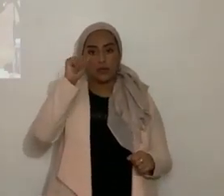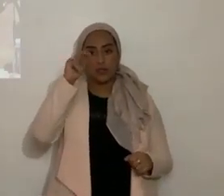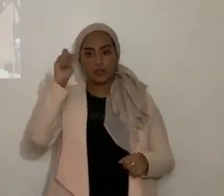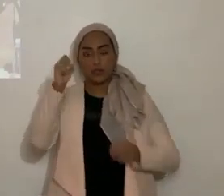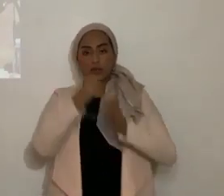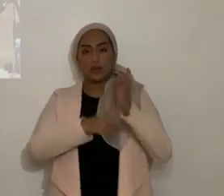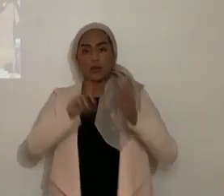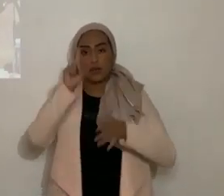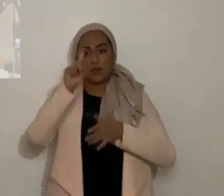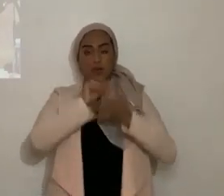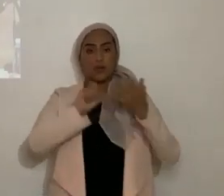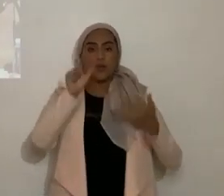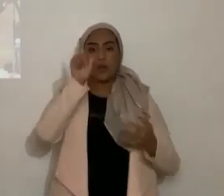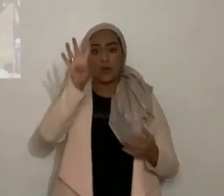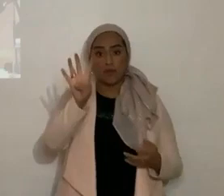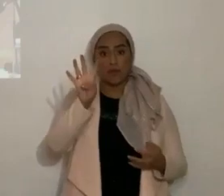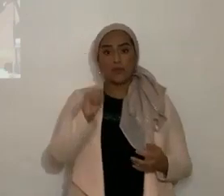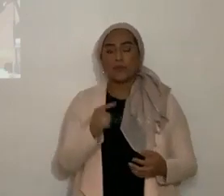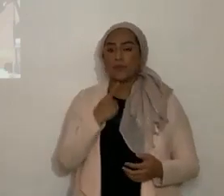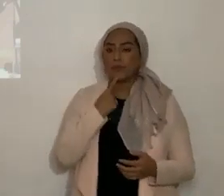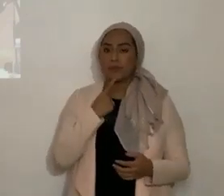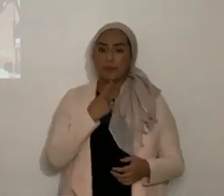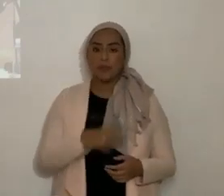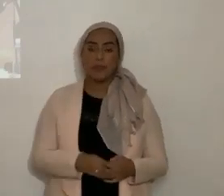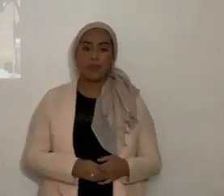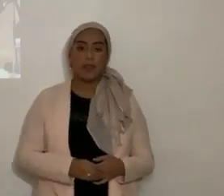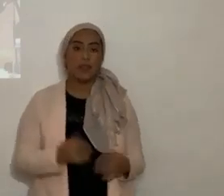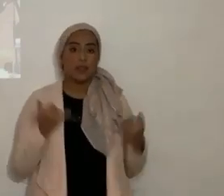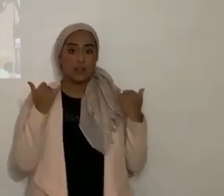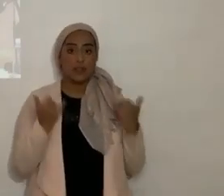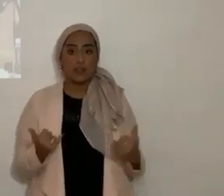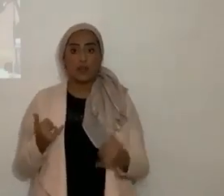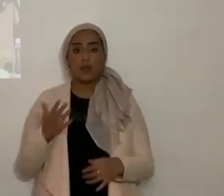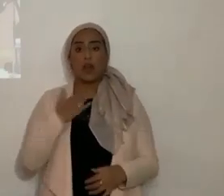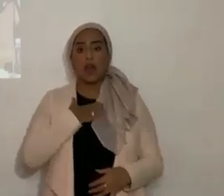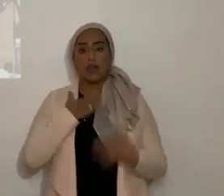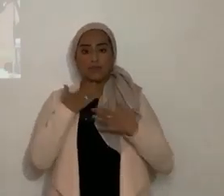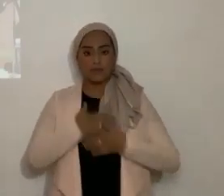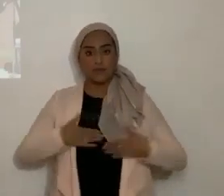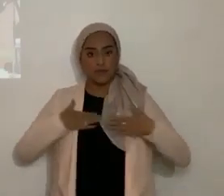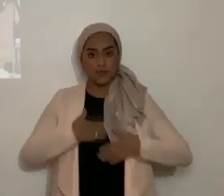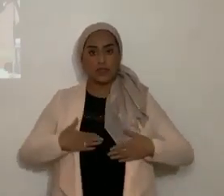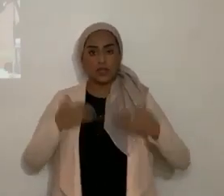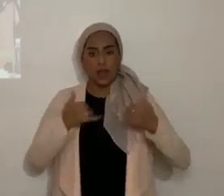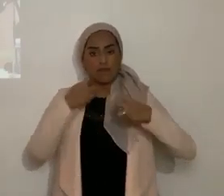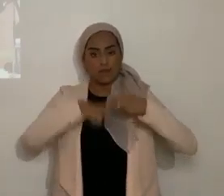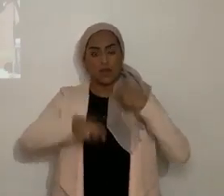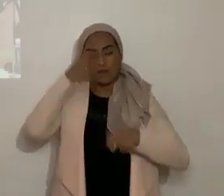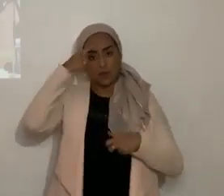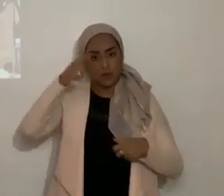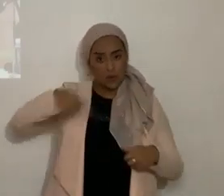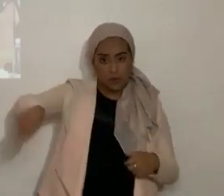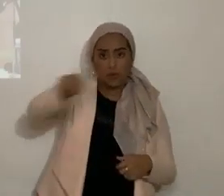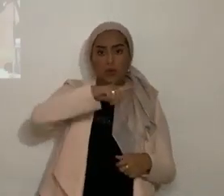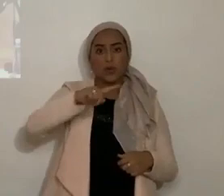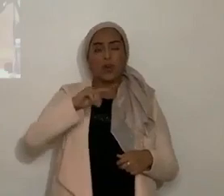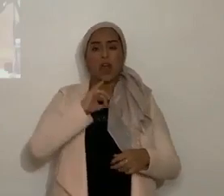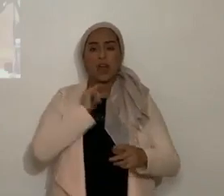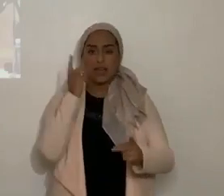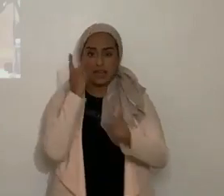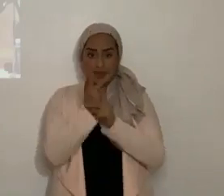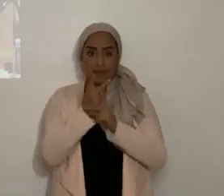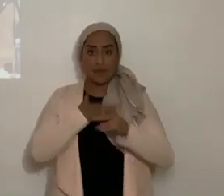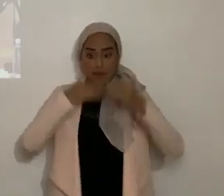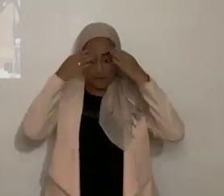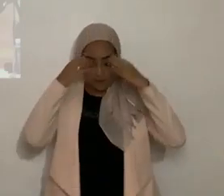verso 24. Dice, ahora me gozo en lo que padezco por vosotros y cumplo en mi